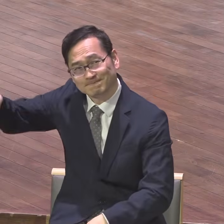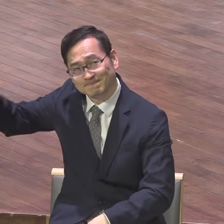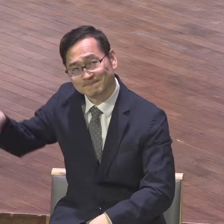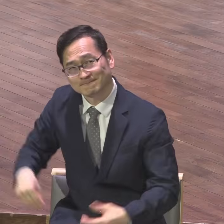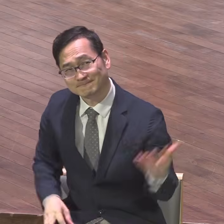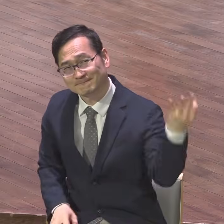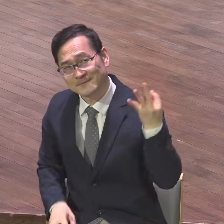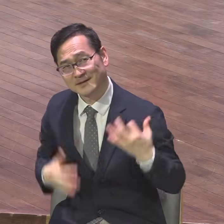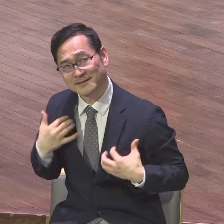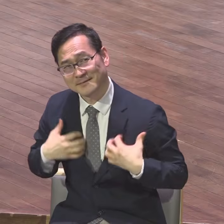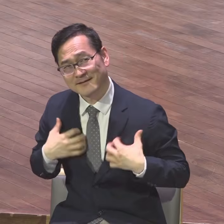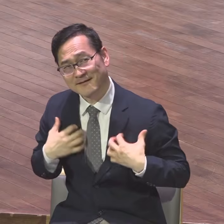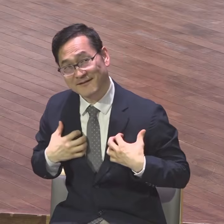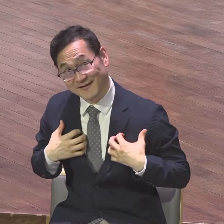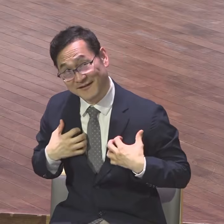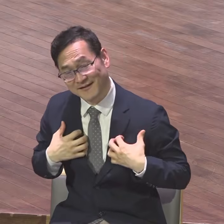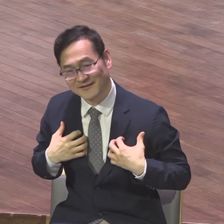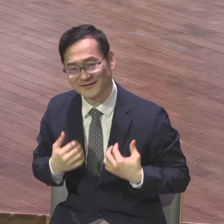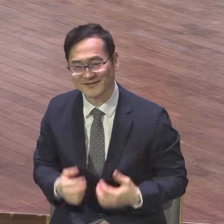이 여러분요,